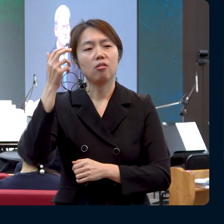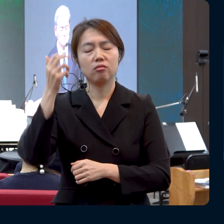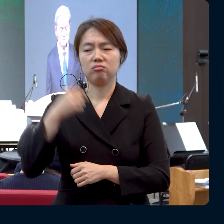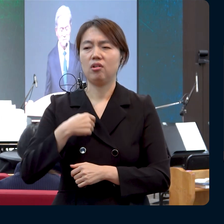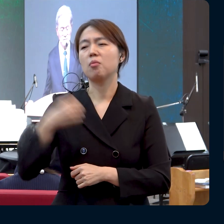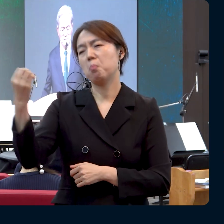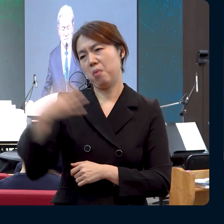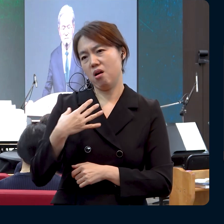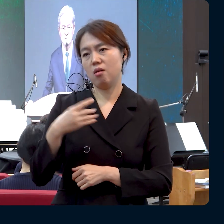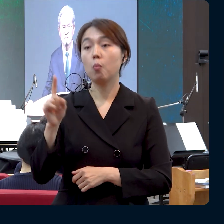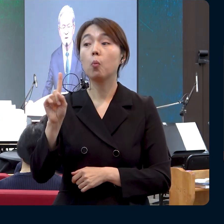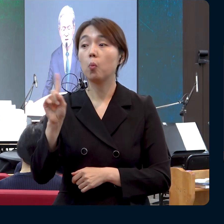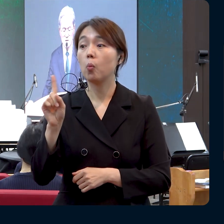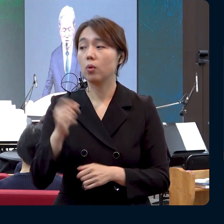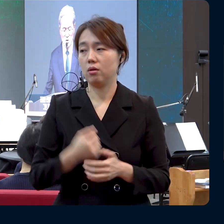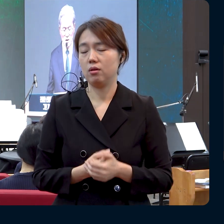말씀하셨습니다.